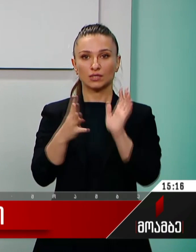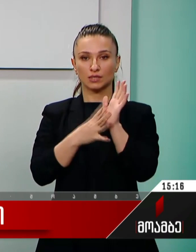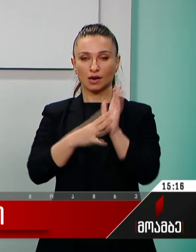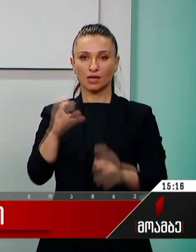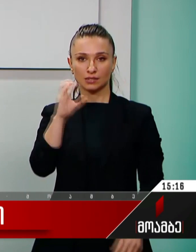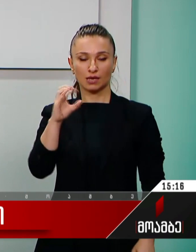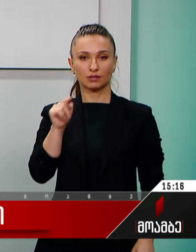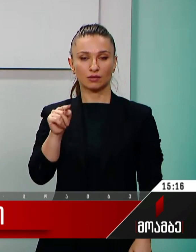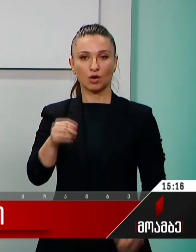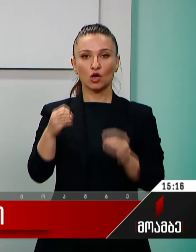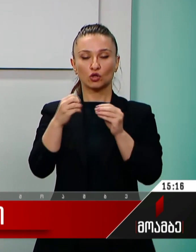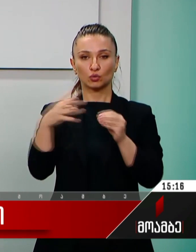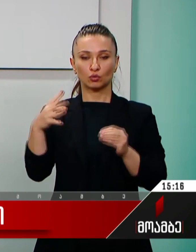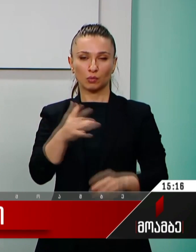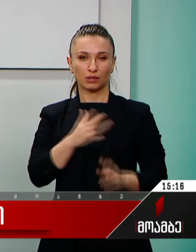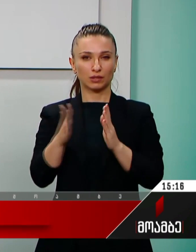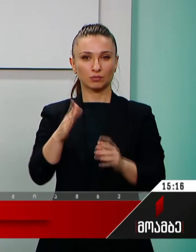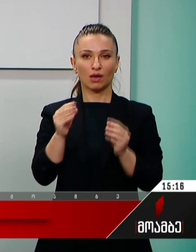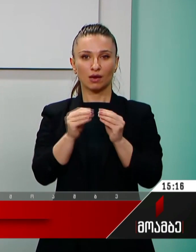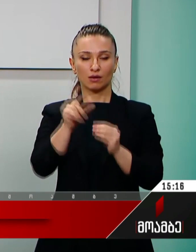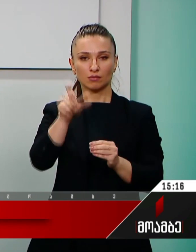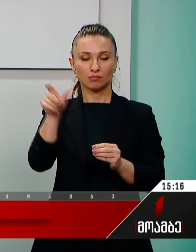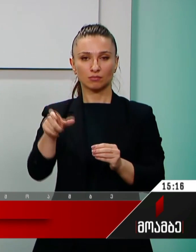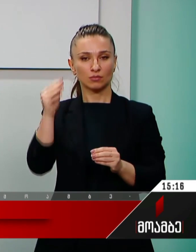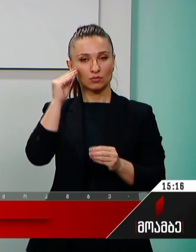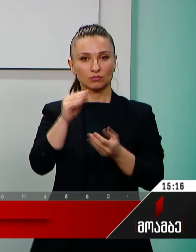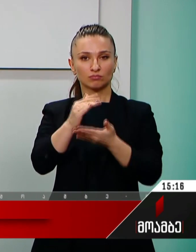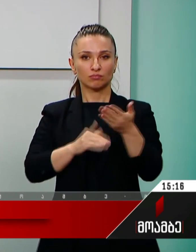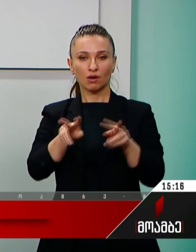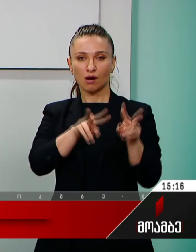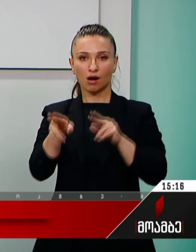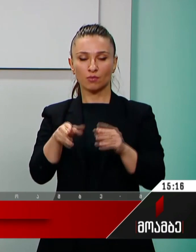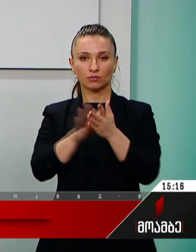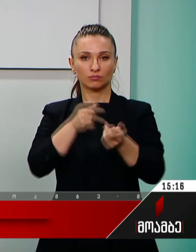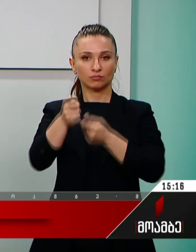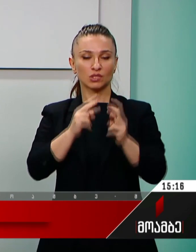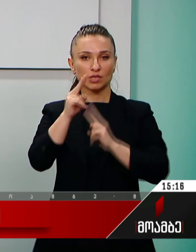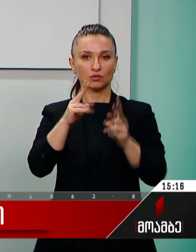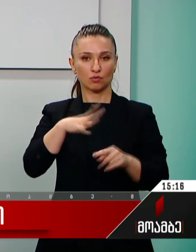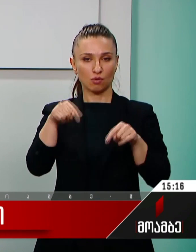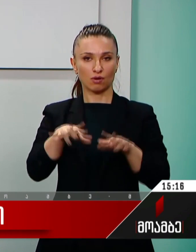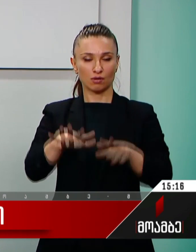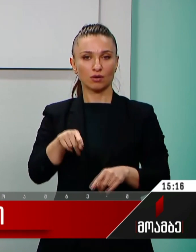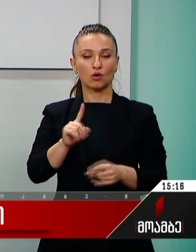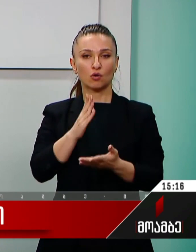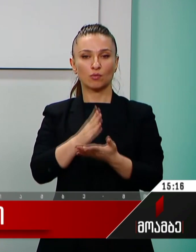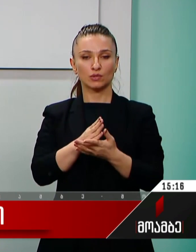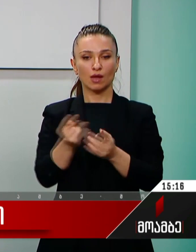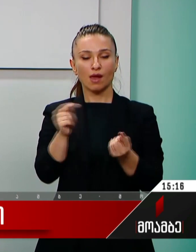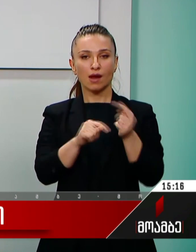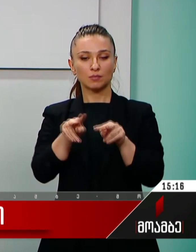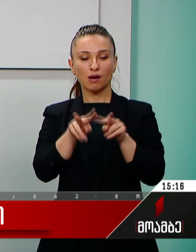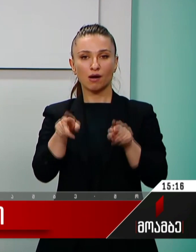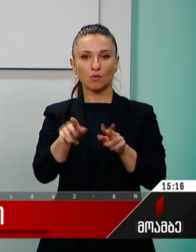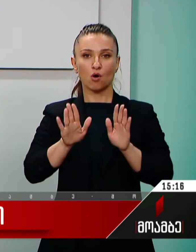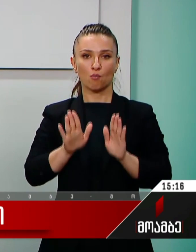9 სექტემბერს 15 თითქმის ერთი და იგივე შინაარსის საჩივარი შემოვიდა ცენტრალურ საარჩევნო კომისიაში, რომელიც